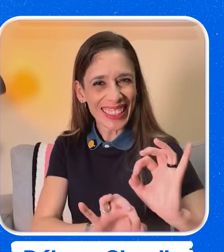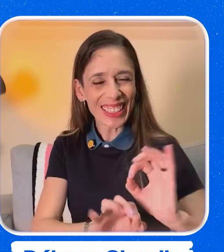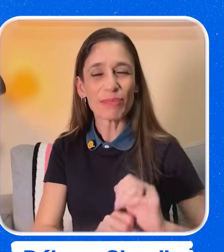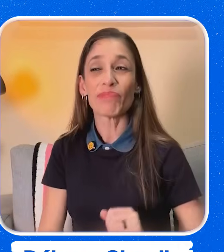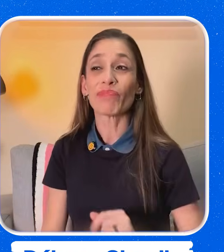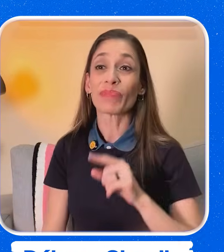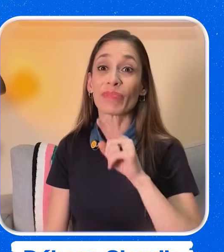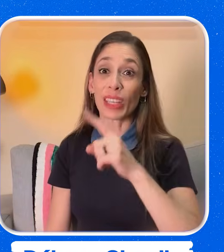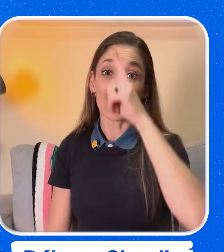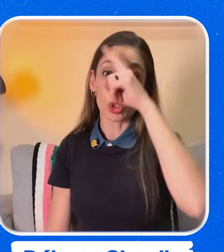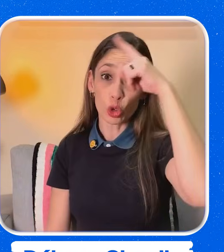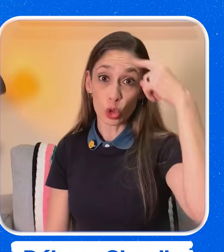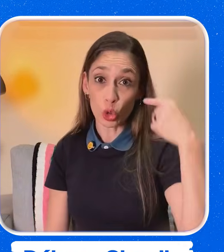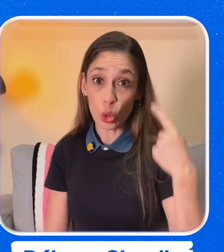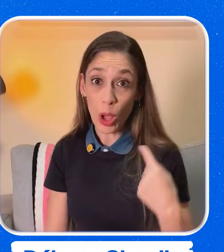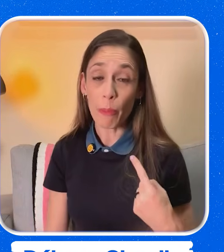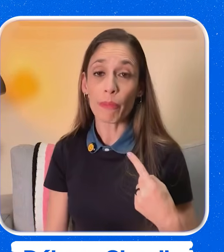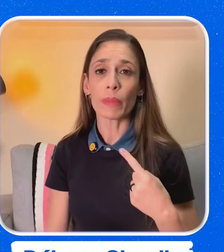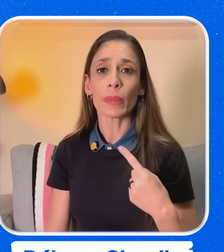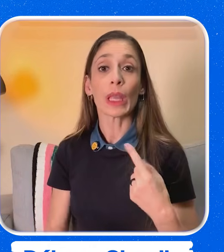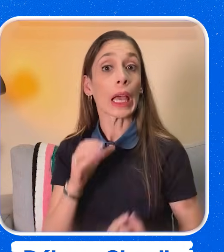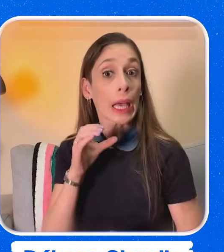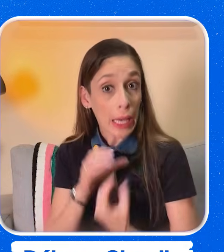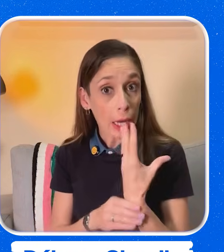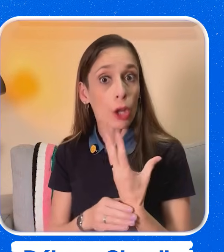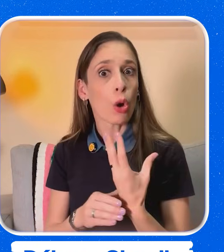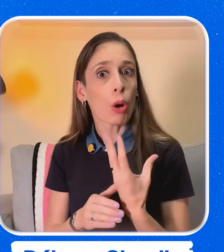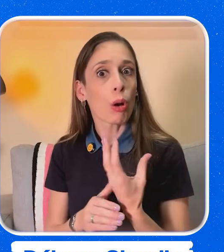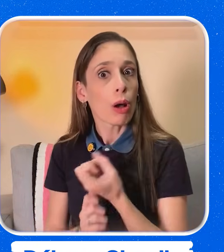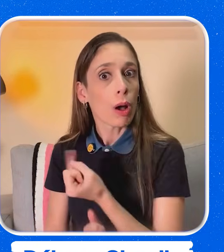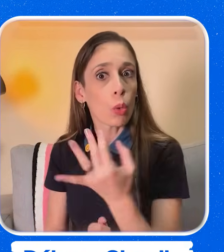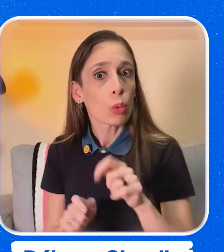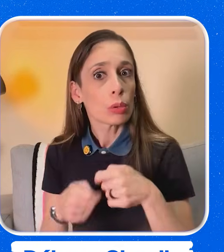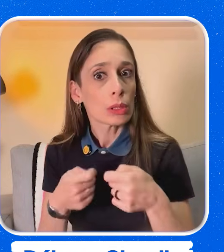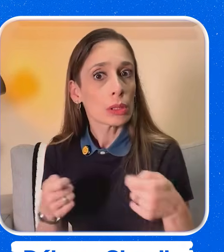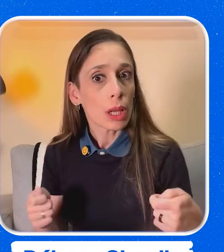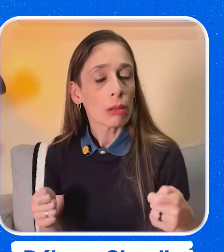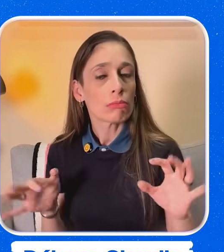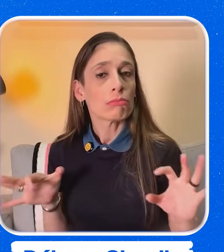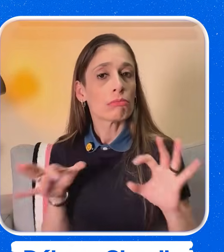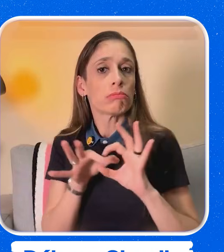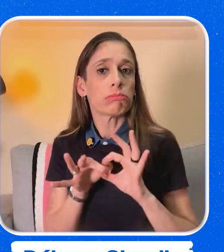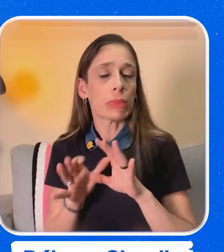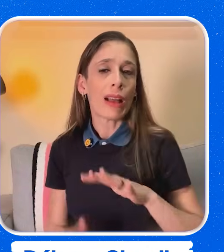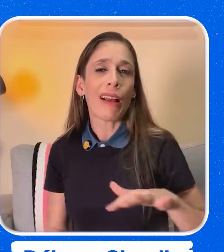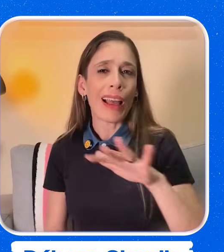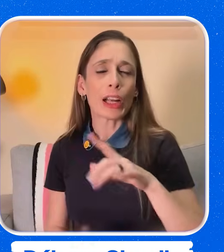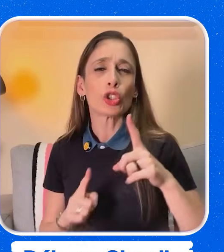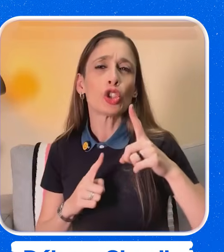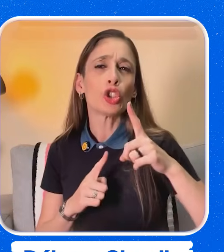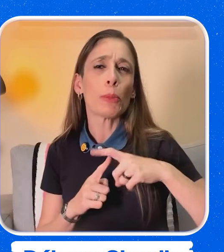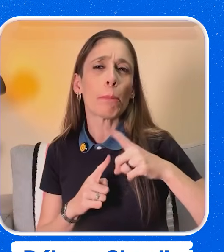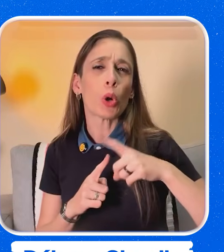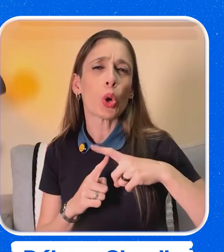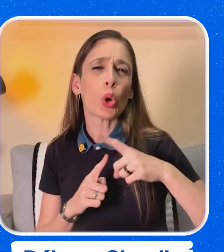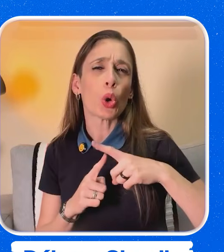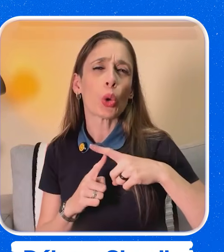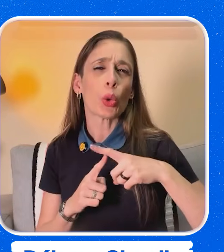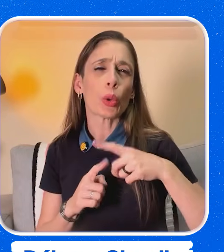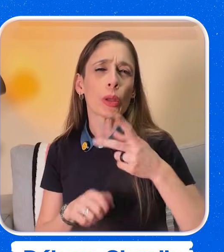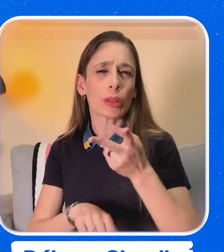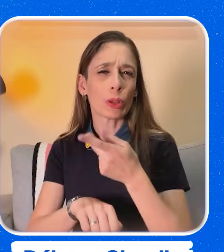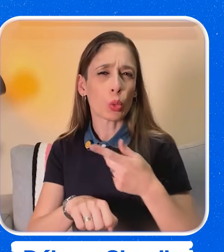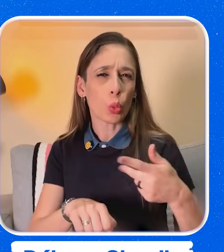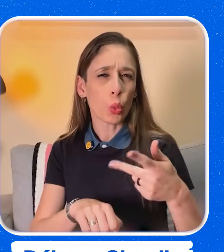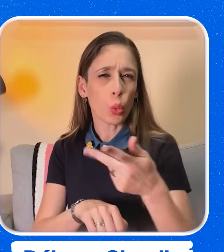sinais, né? Eu até postei esse vídeo no meu Instagram, sinais relacionados a estilos de tatuagem, né? Então, a partir do